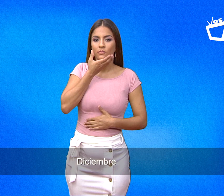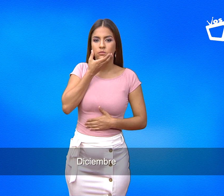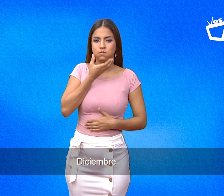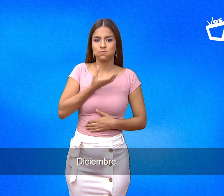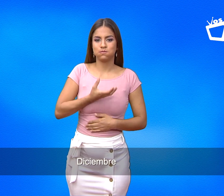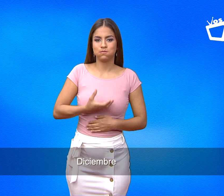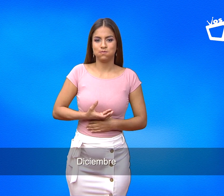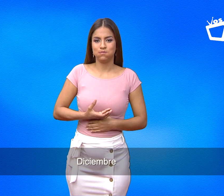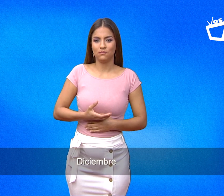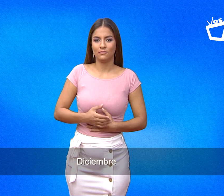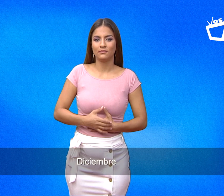diciembre